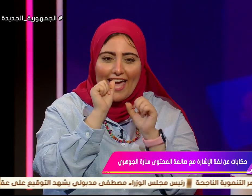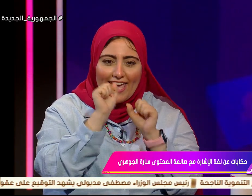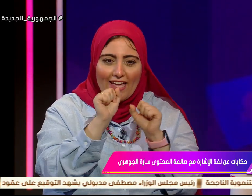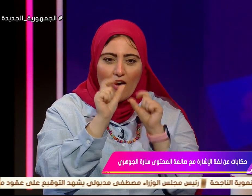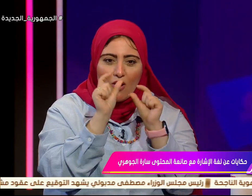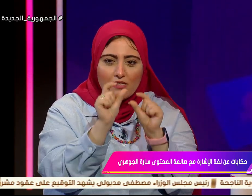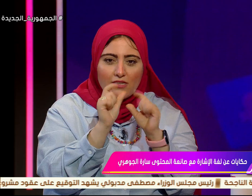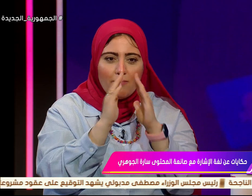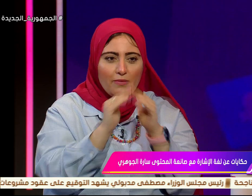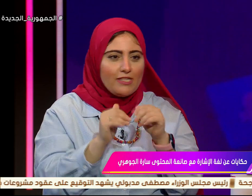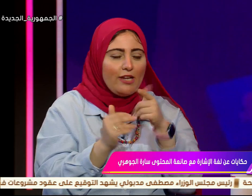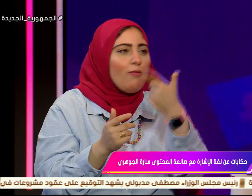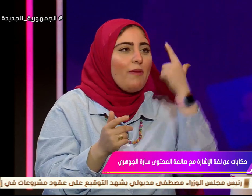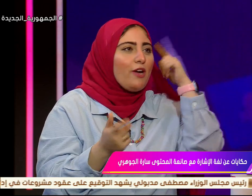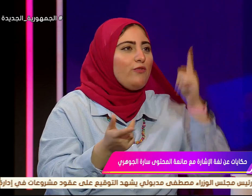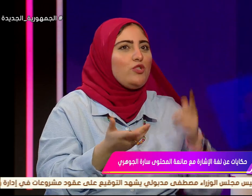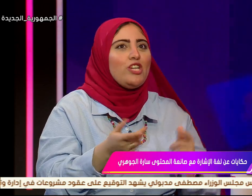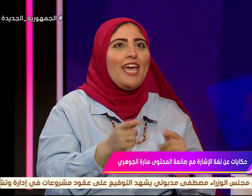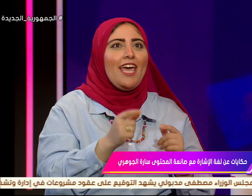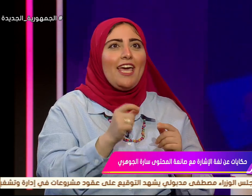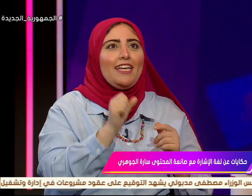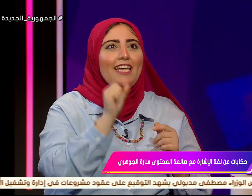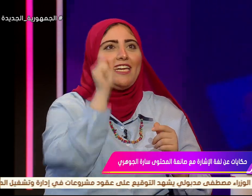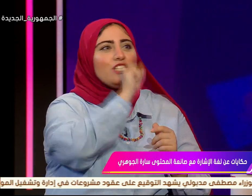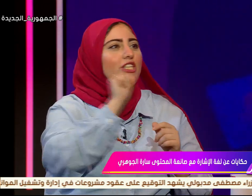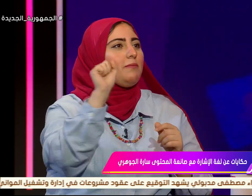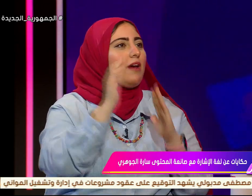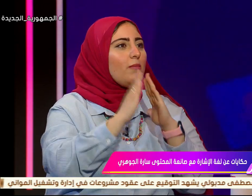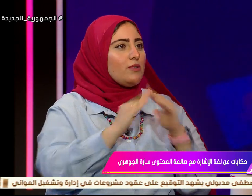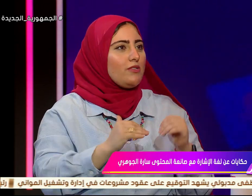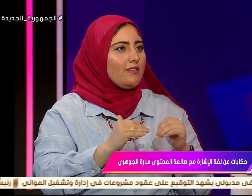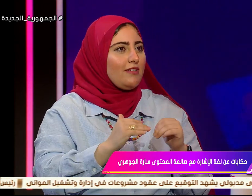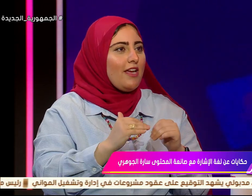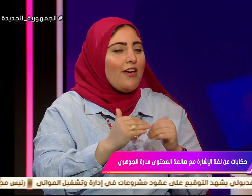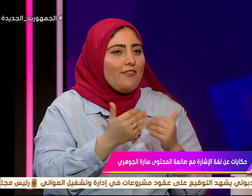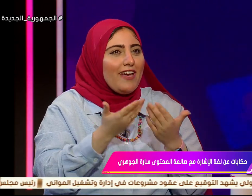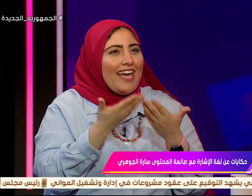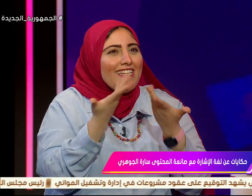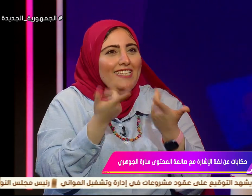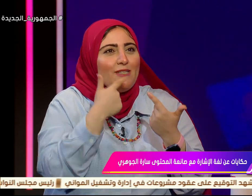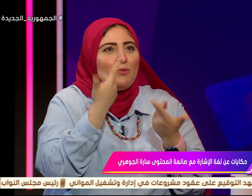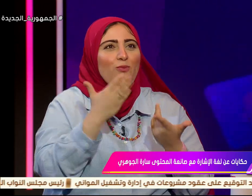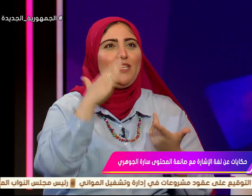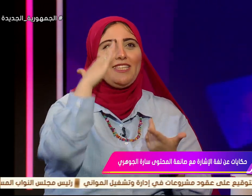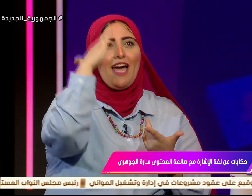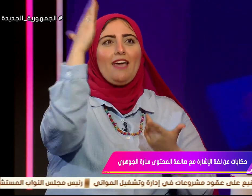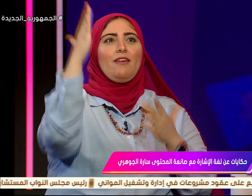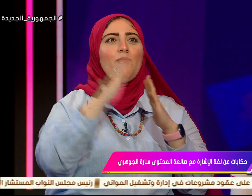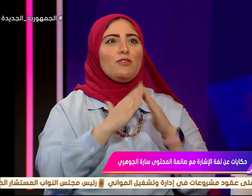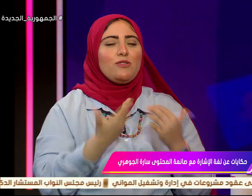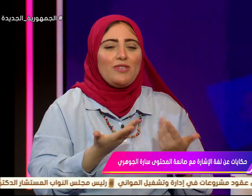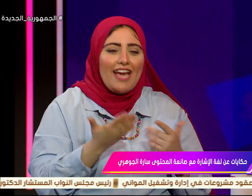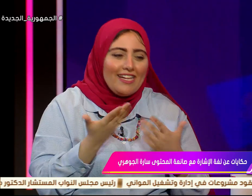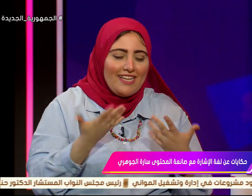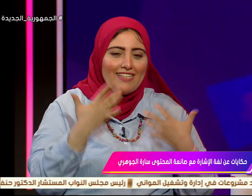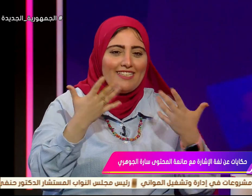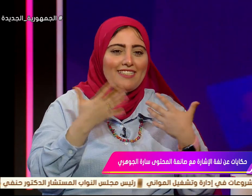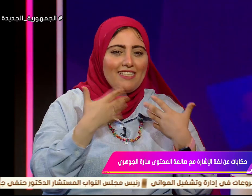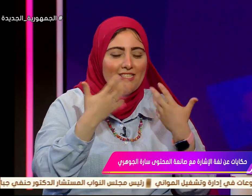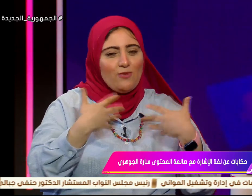حاجه خاصه بمصر، يعني هم ما يعرفوش النشيد بتاع مصر، فيعني انتي بتقولي تحيا مصر، يعني انتي